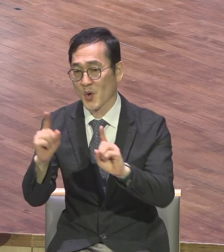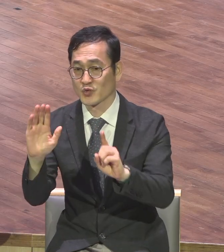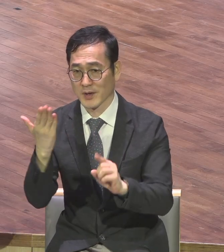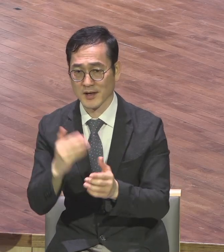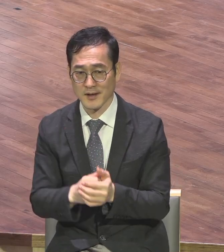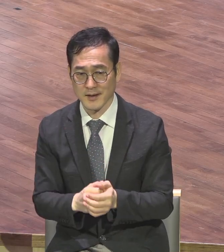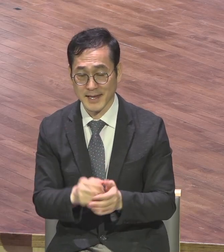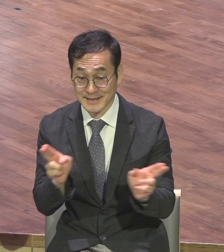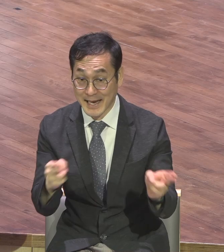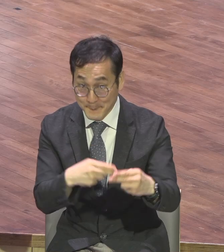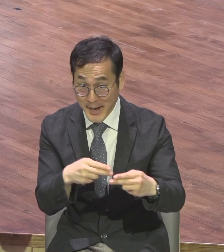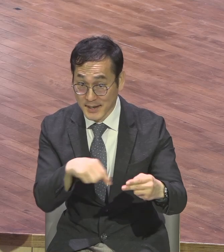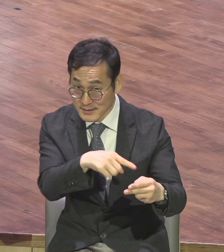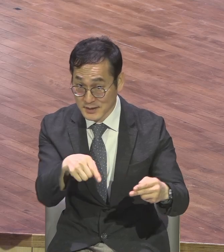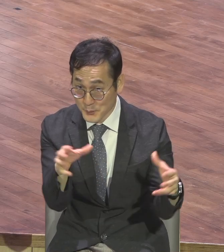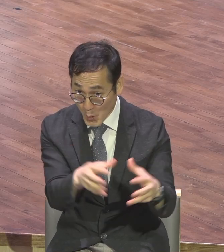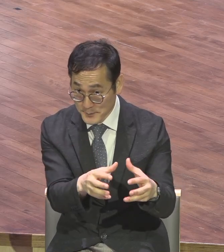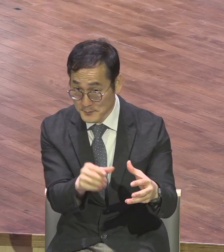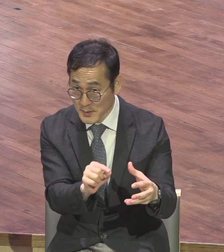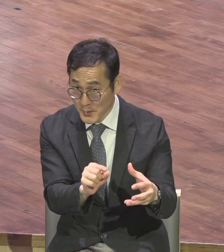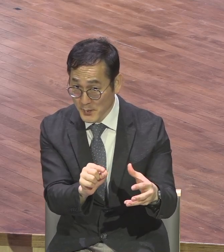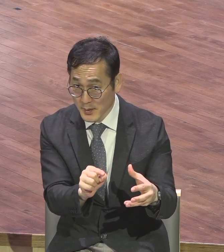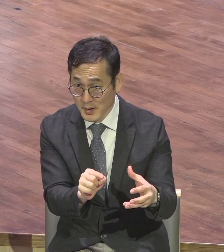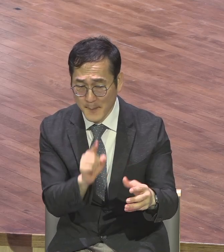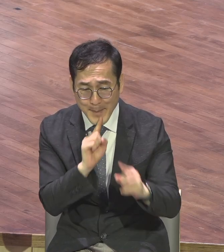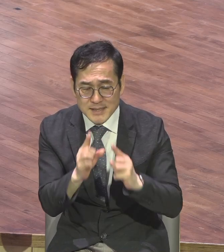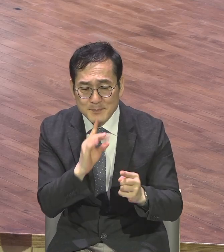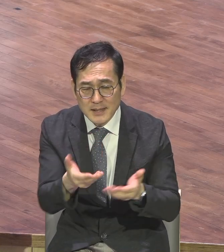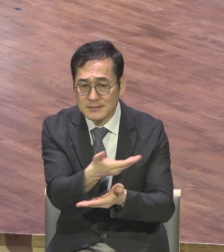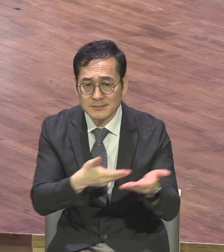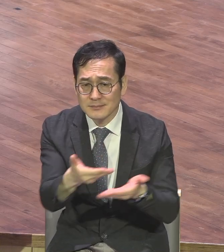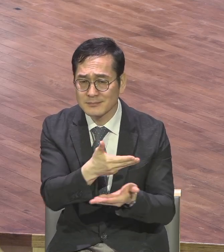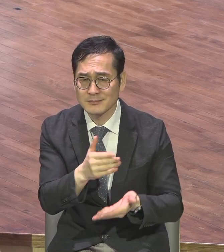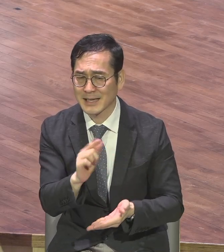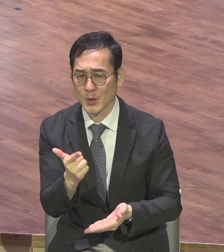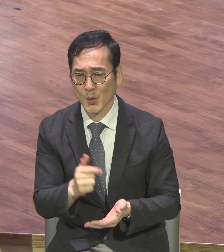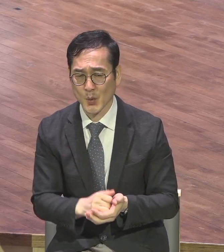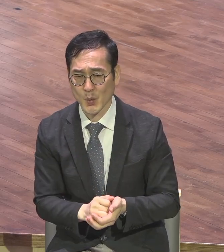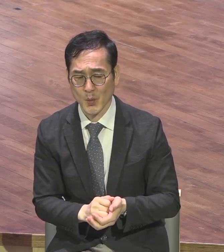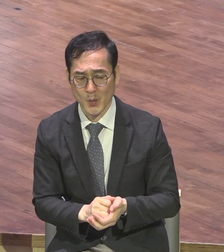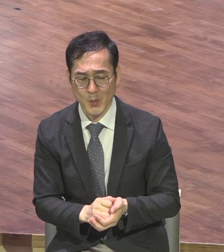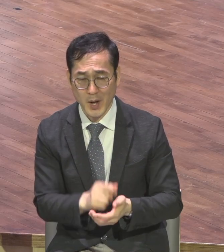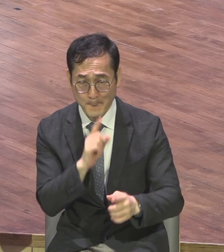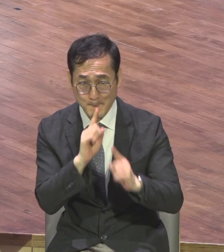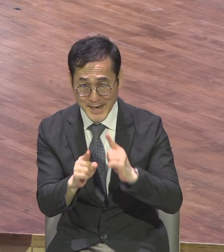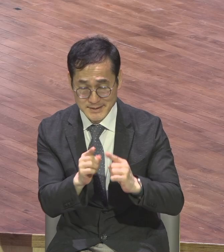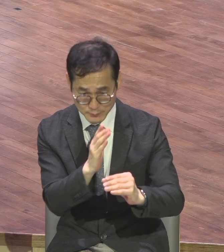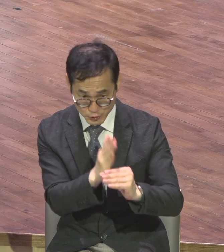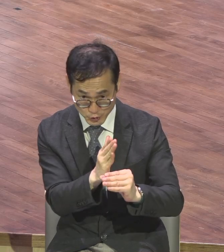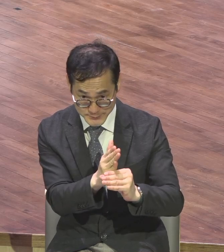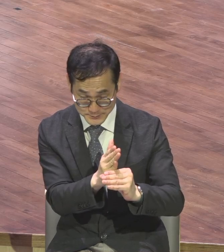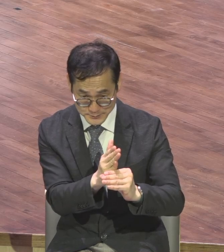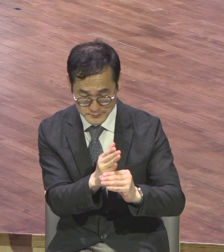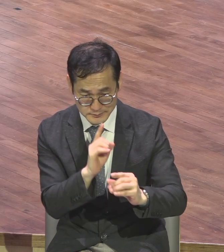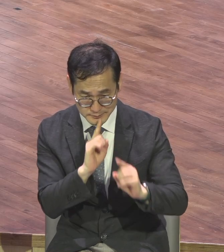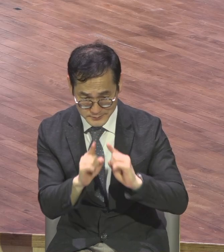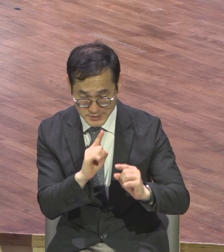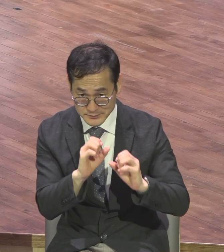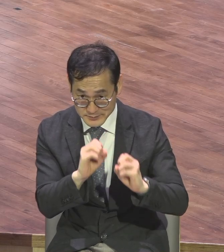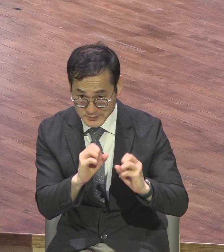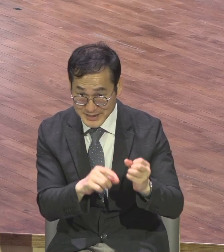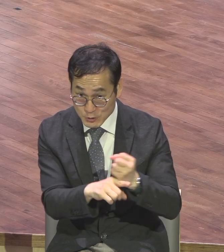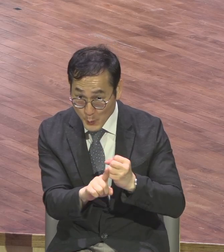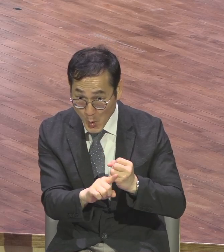특별히 다락방은 모여서 말씀만 나누는 것이 아니에요. 이 말씀 운동을 궁극적으로 하는 목적은 뭐냐.